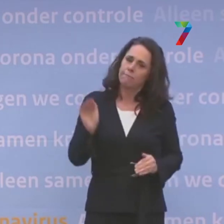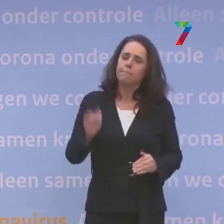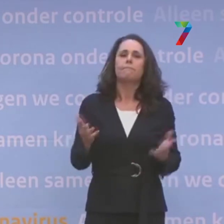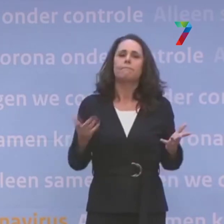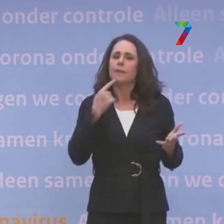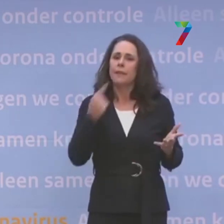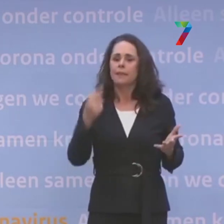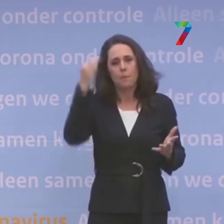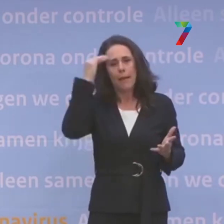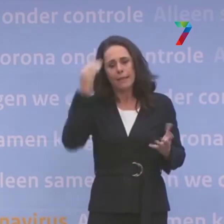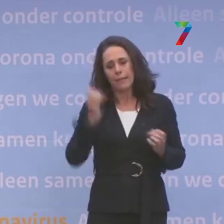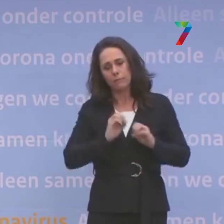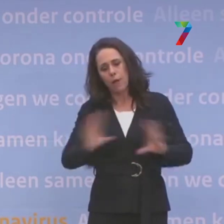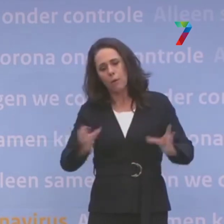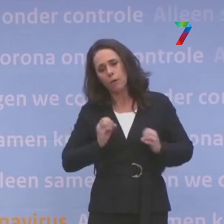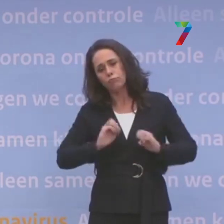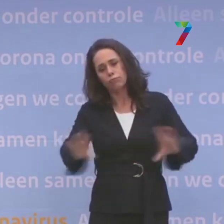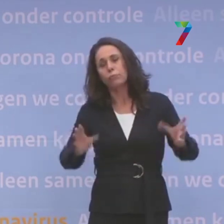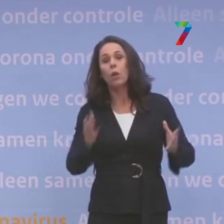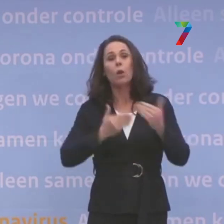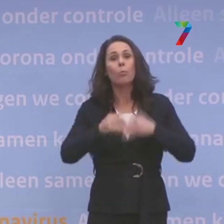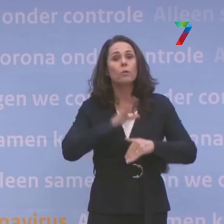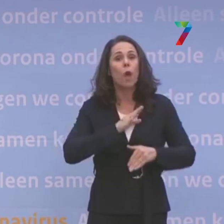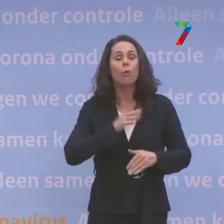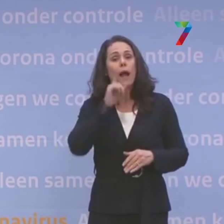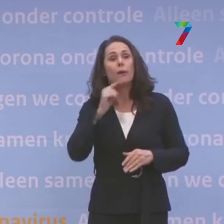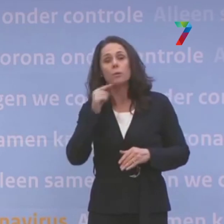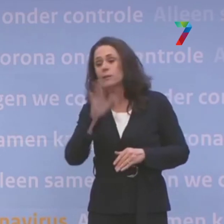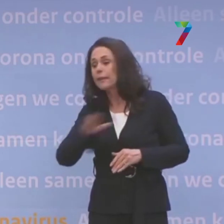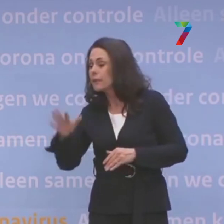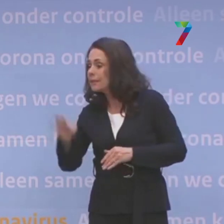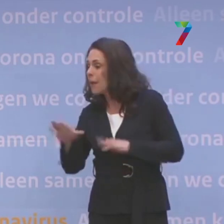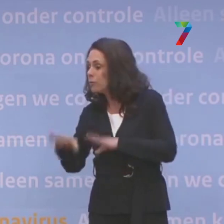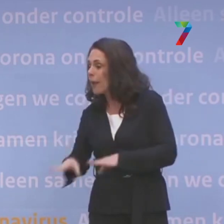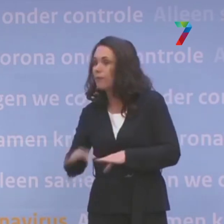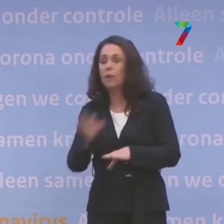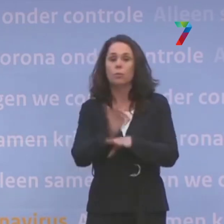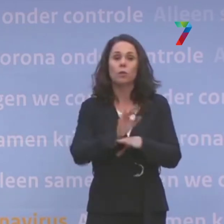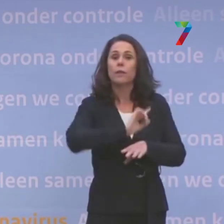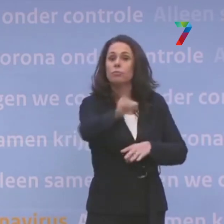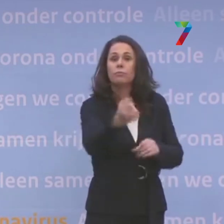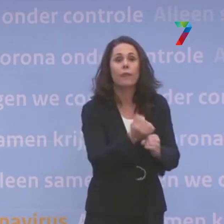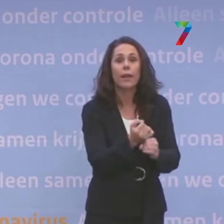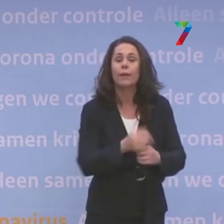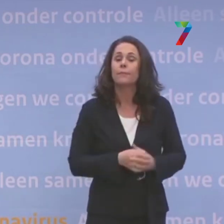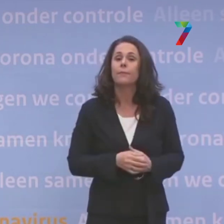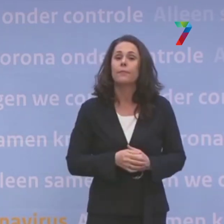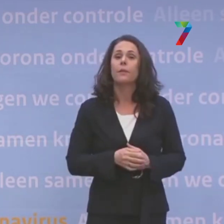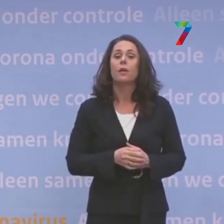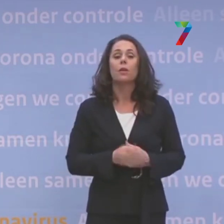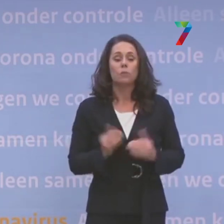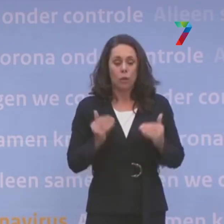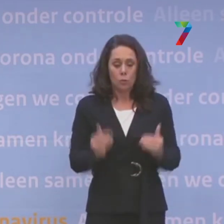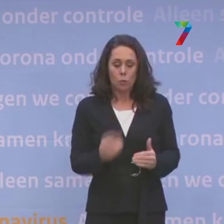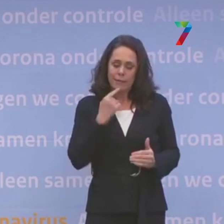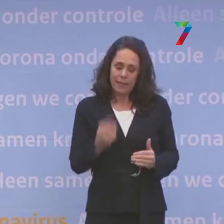haar of zijn opvattingen duidelijk. En dat gebeurde toen. Ouders hielden kinderen thuis, leraren gingen niet naar school. Er is toen gezegd, we gaan dingen onderzoeken. Er